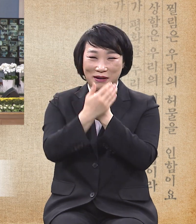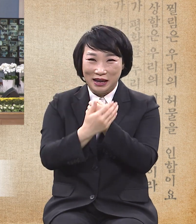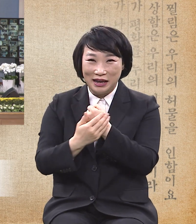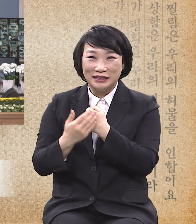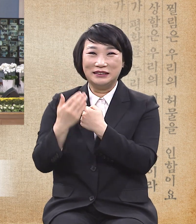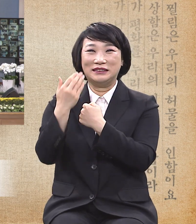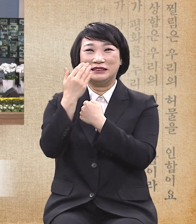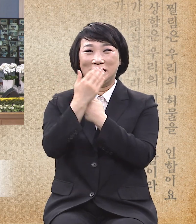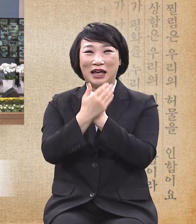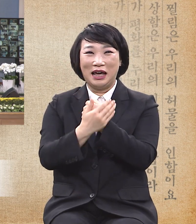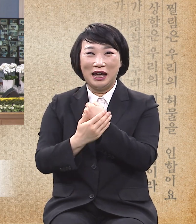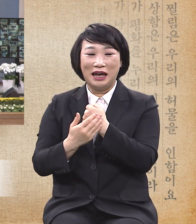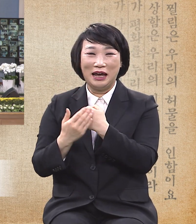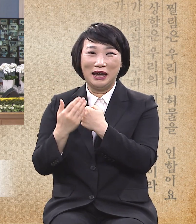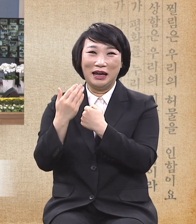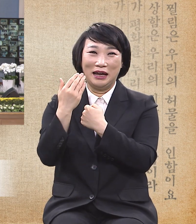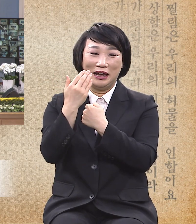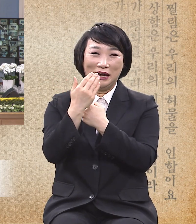하나님의